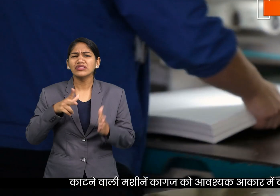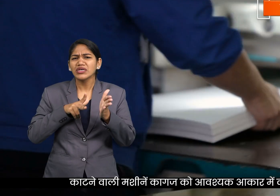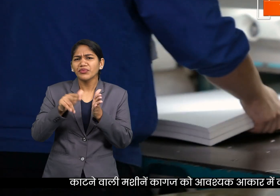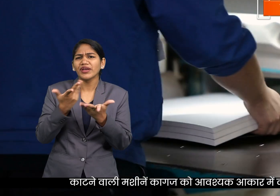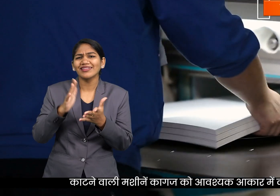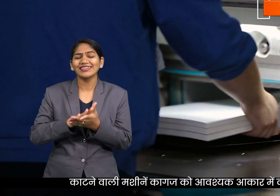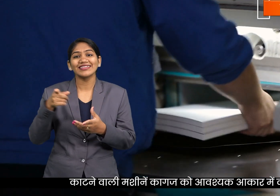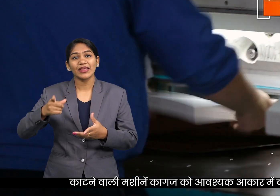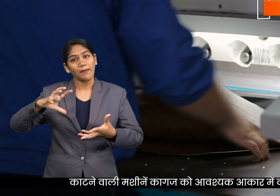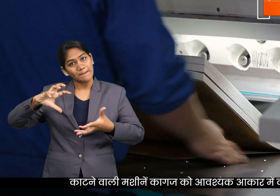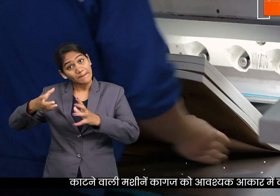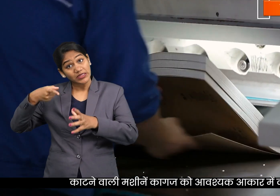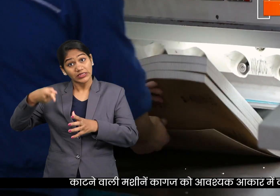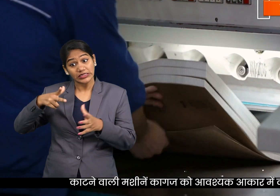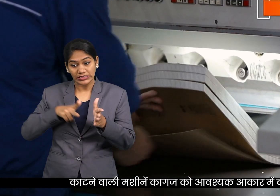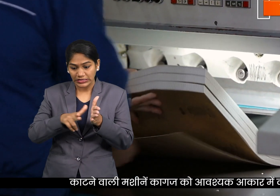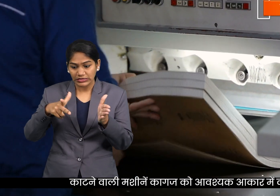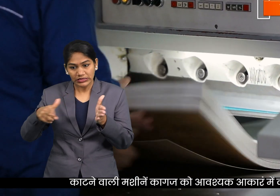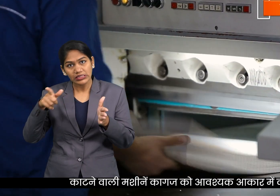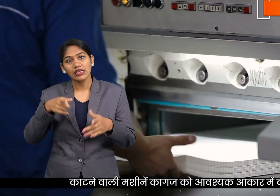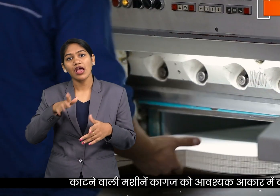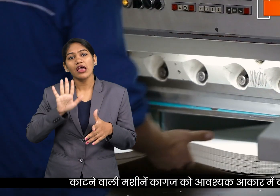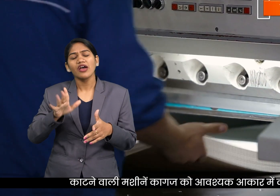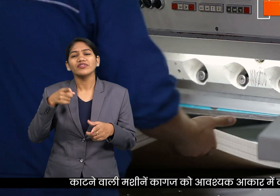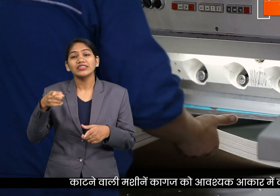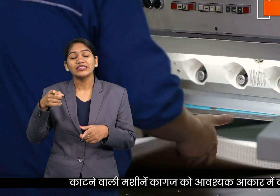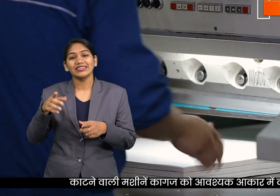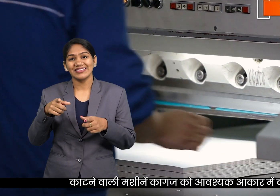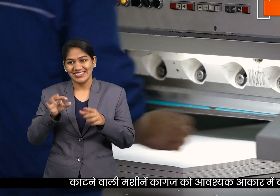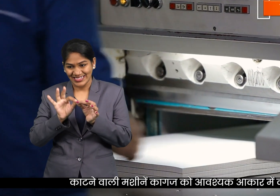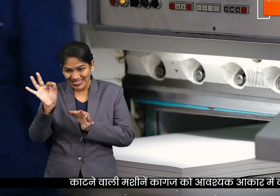काटने वाली मशीनें कागज को आवश्यक आकार में काटती हैं।